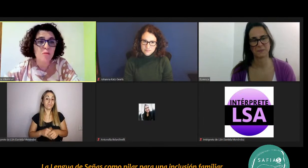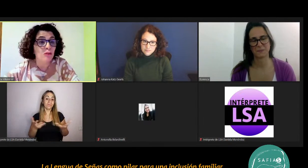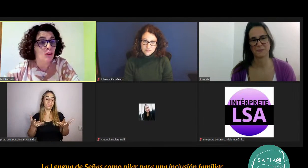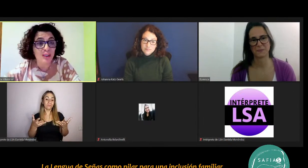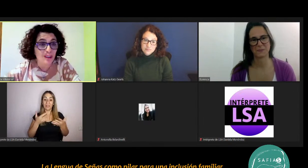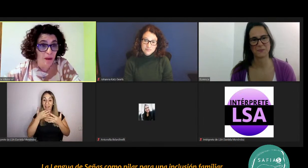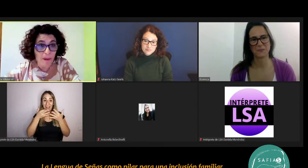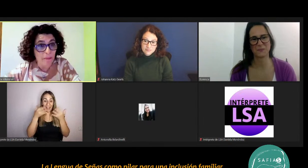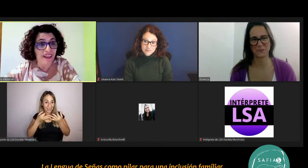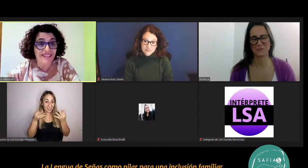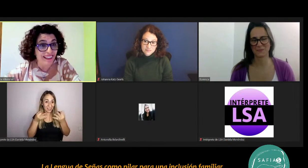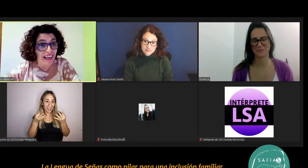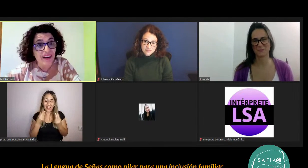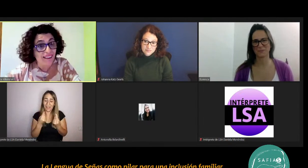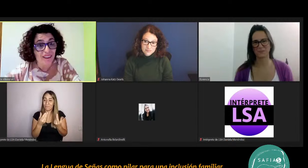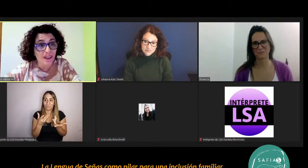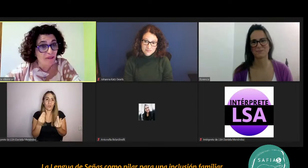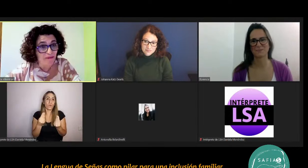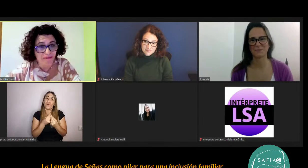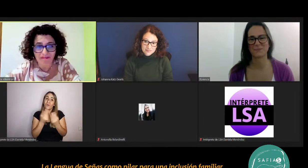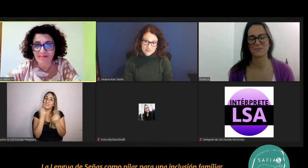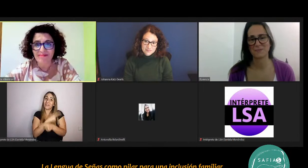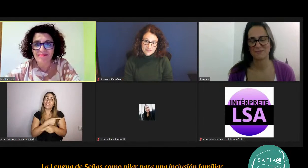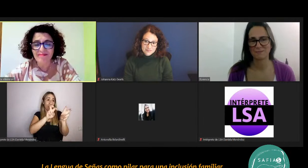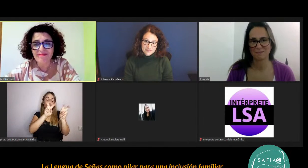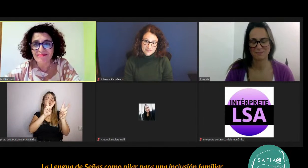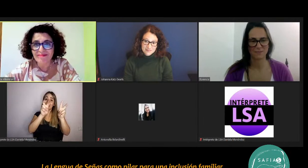parece que hay un montón de cosas para poder seguir hablando.